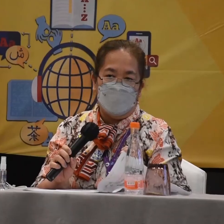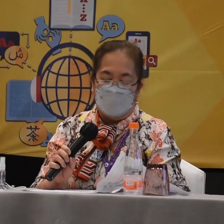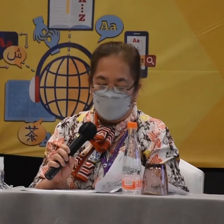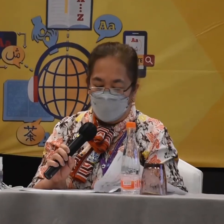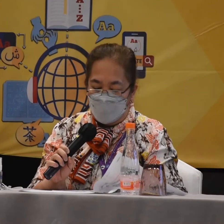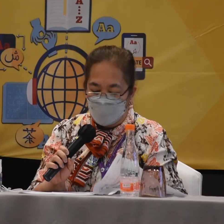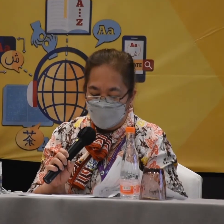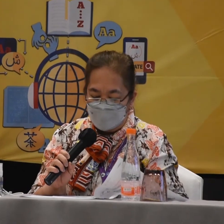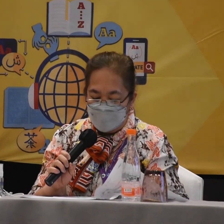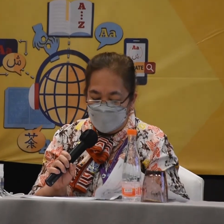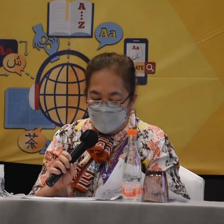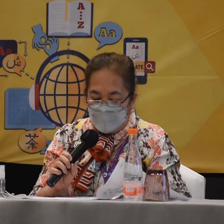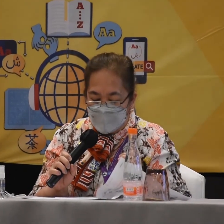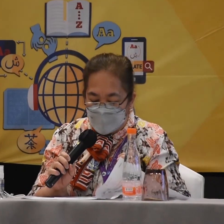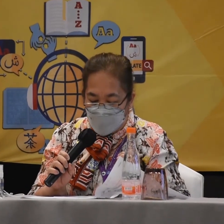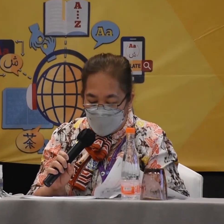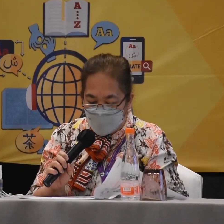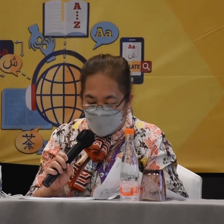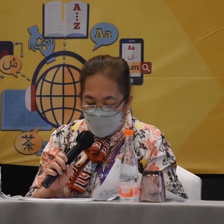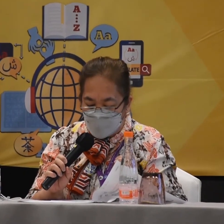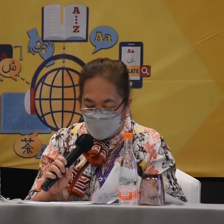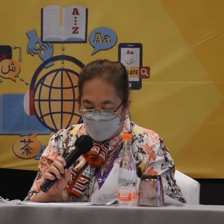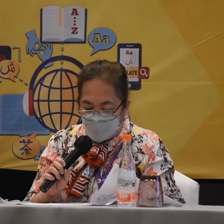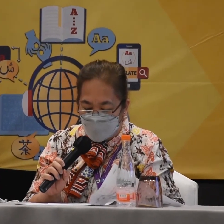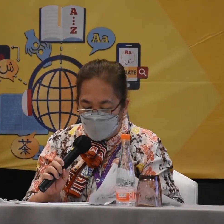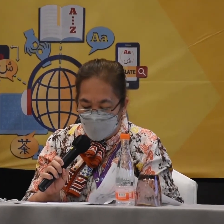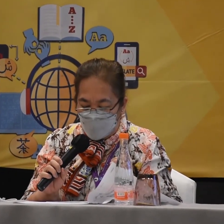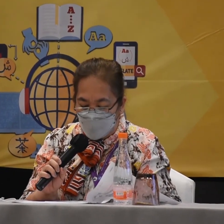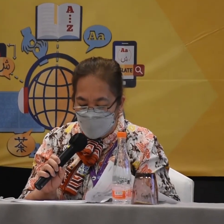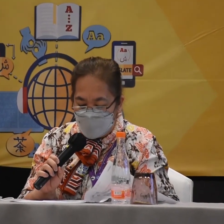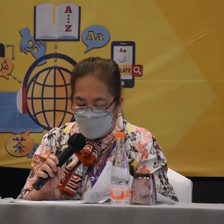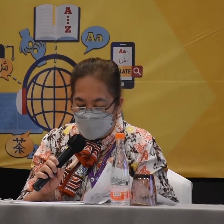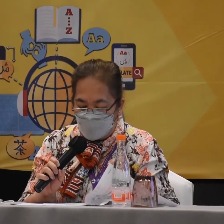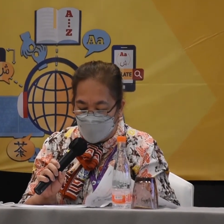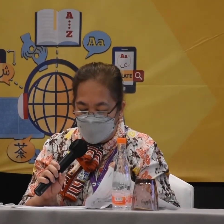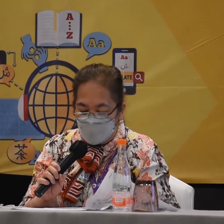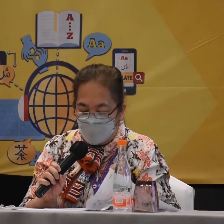perguruan tinggi, lembaga kursus dan sebagainya untuk membuat